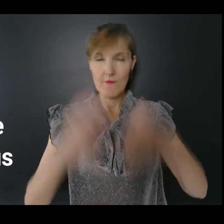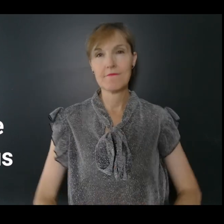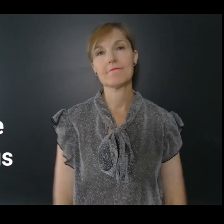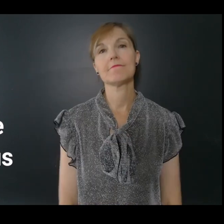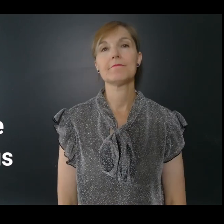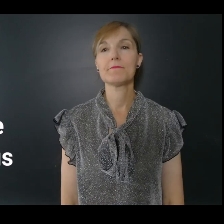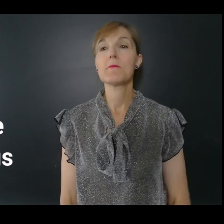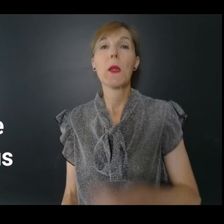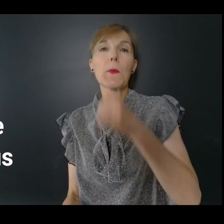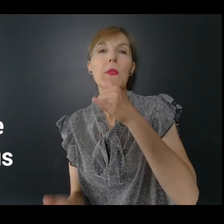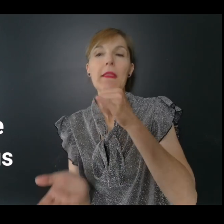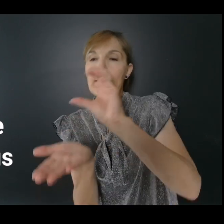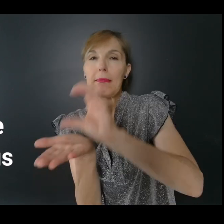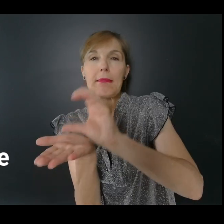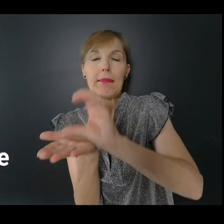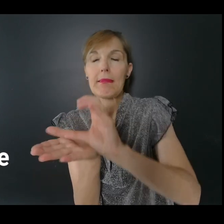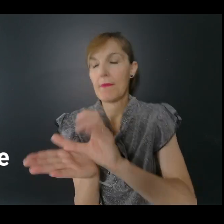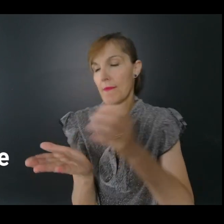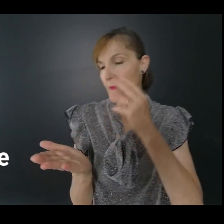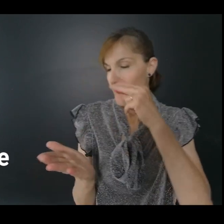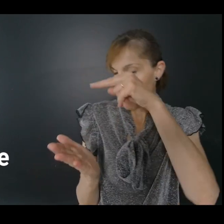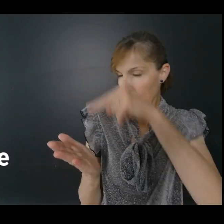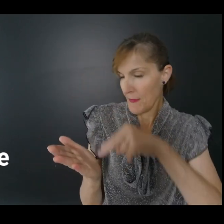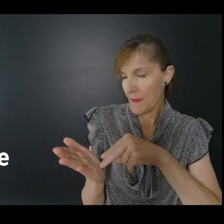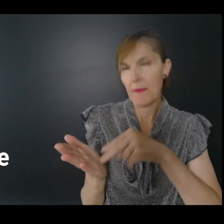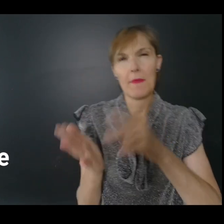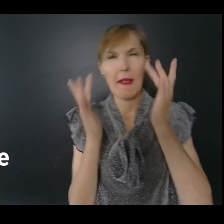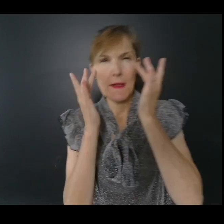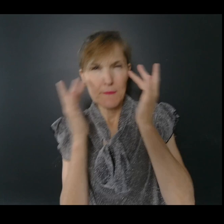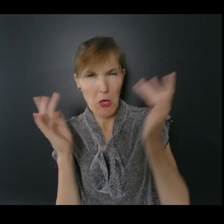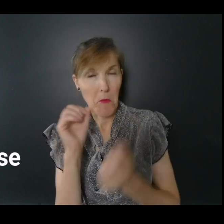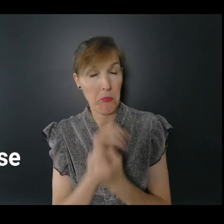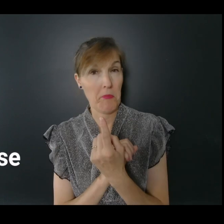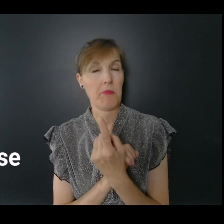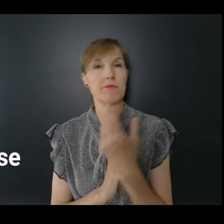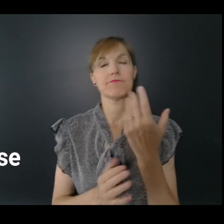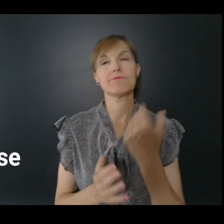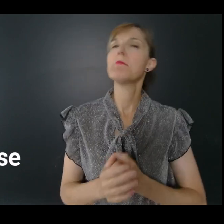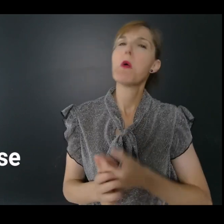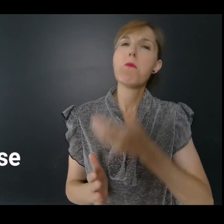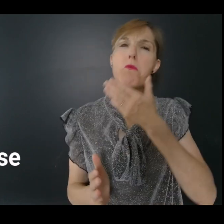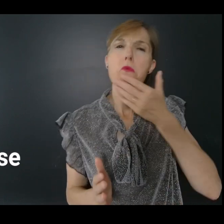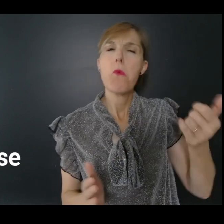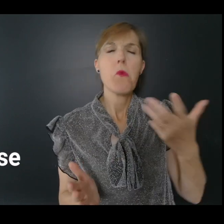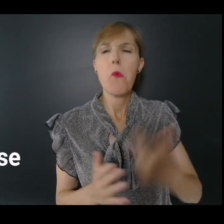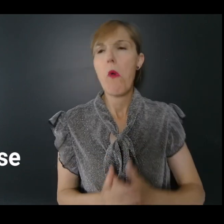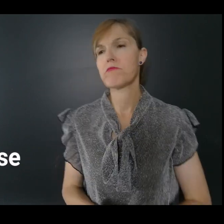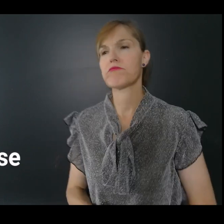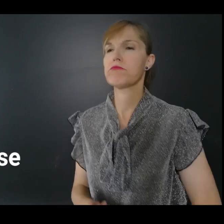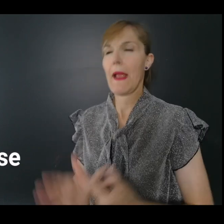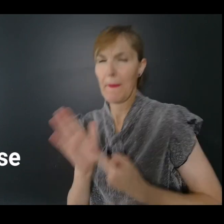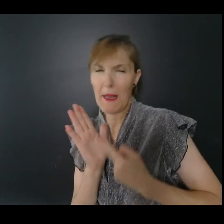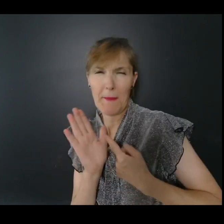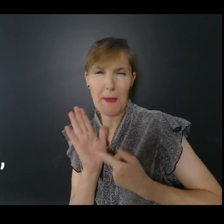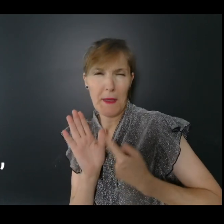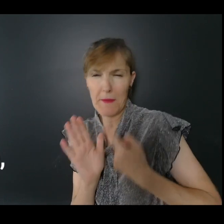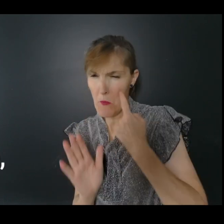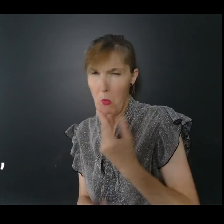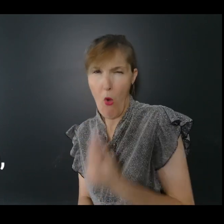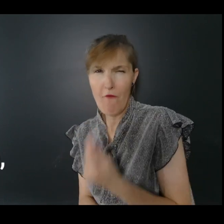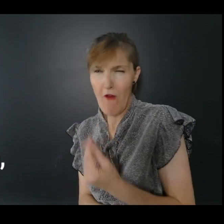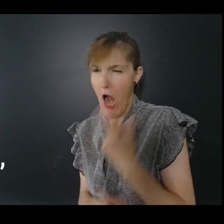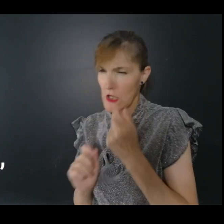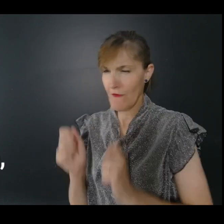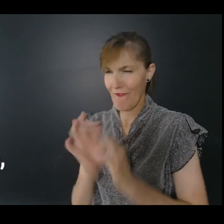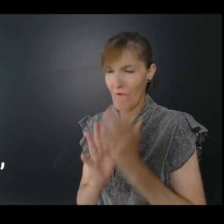L'expérience. Le petit Robert nous propose cette expérience surprenante. Plutôt que de répéter sans cesse à l'enfant que le